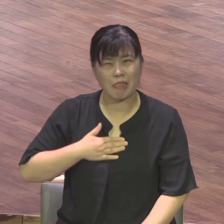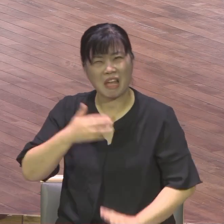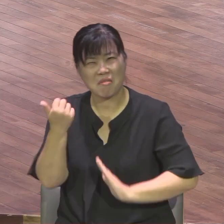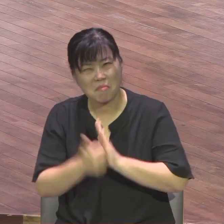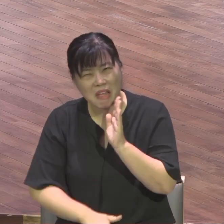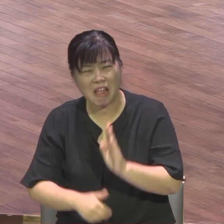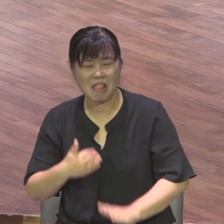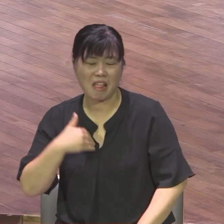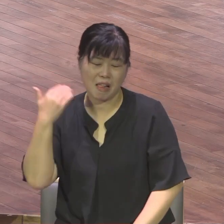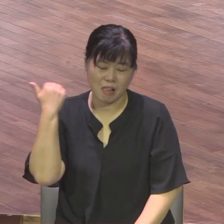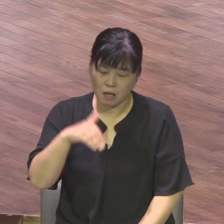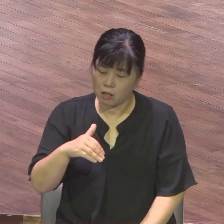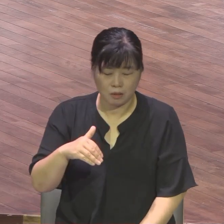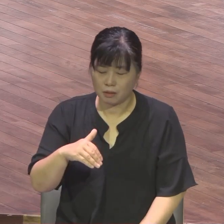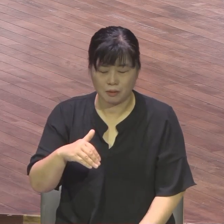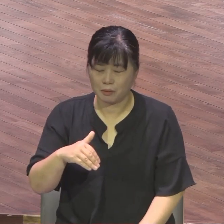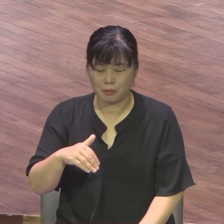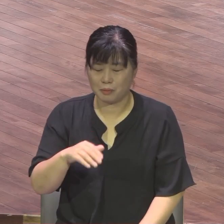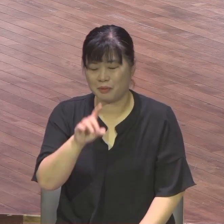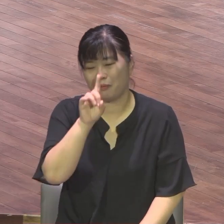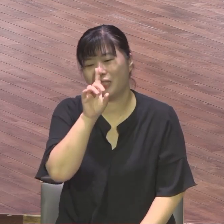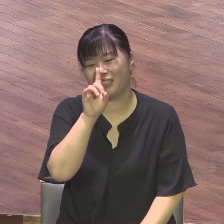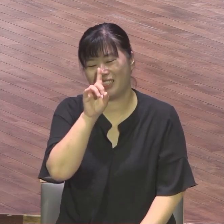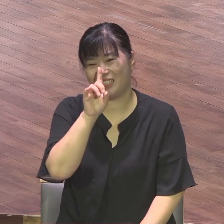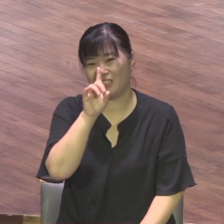닫혀가지고 쫄리면요 실력이 안 나와요.